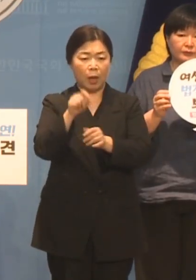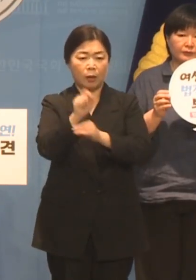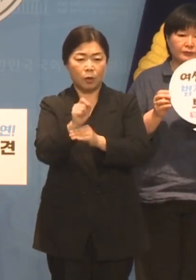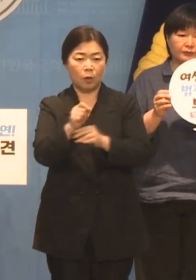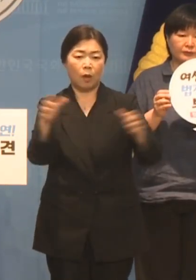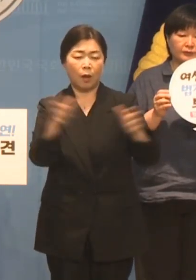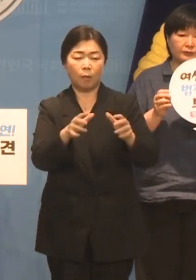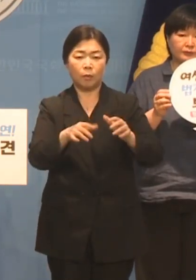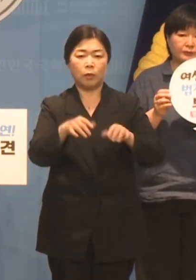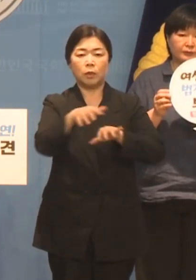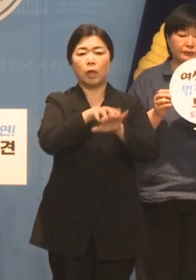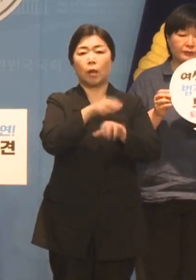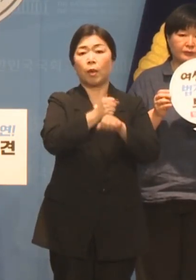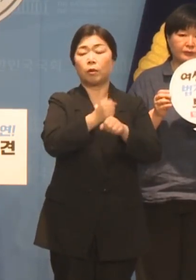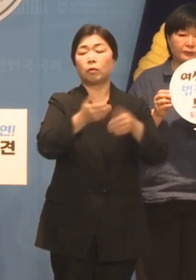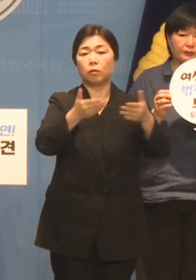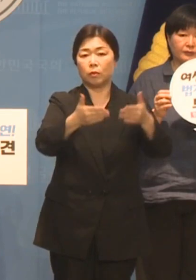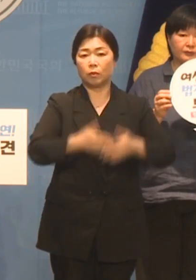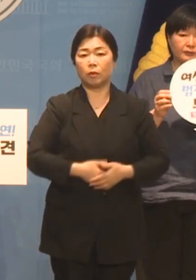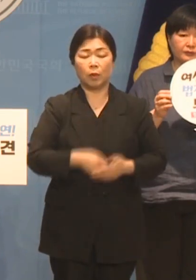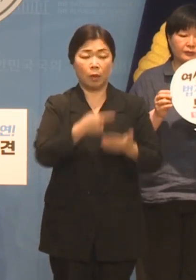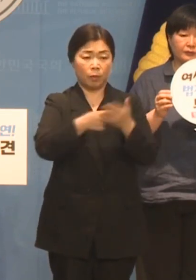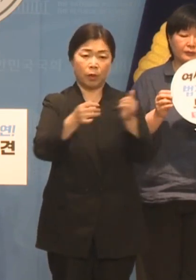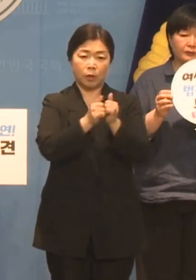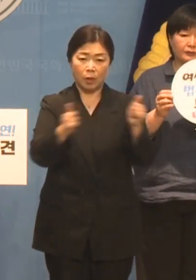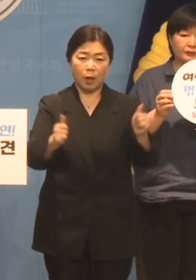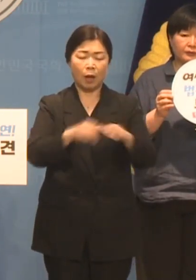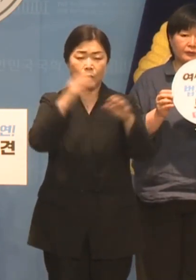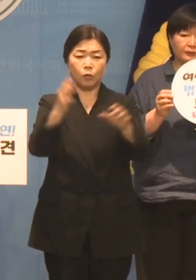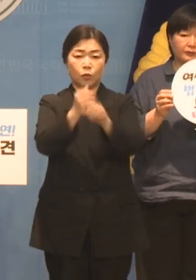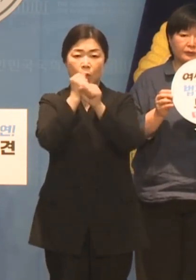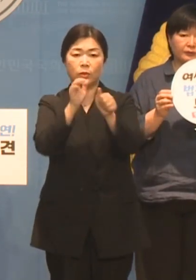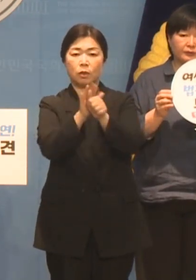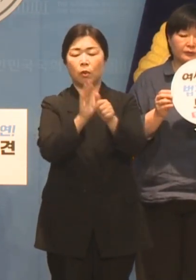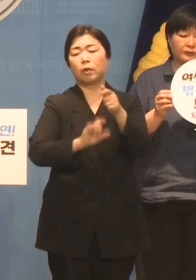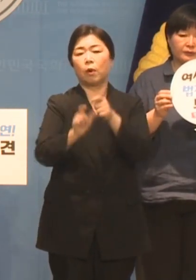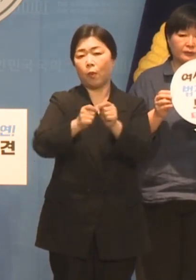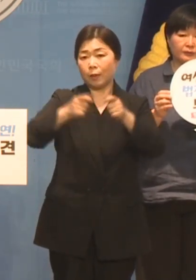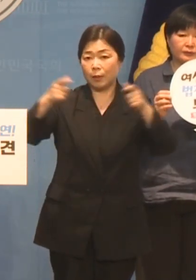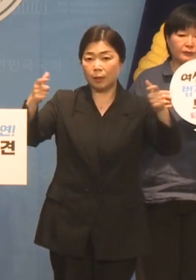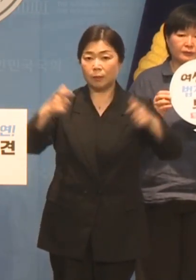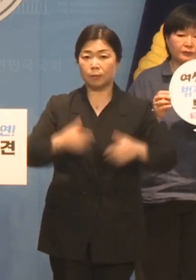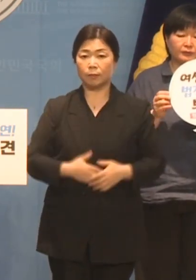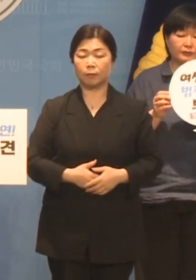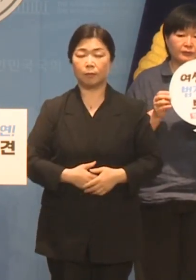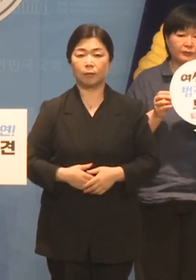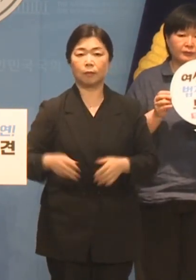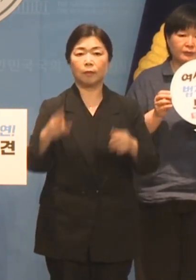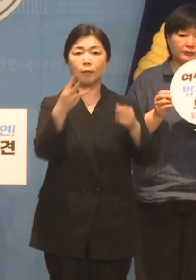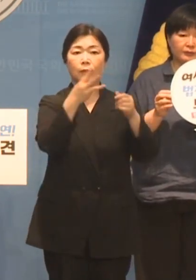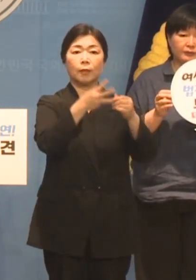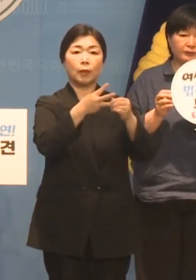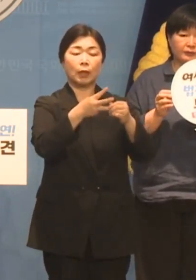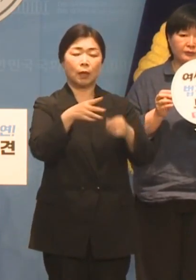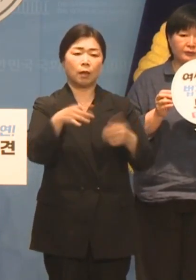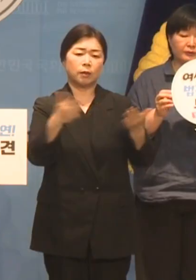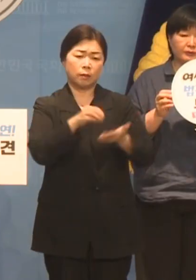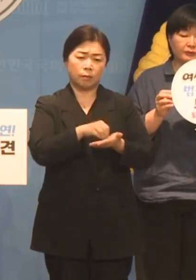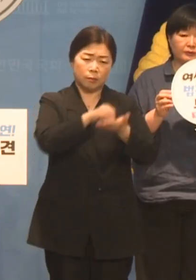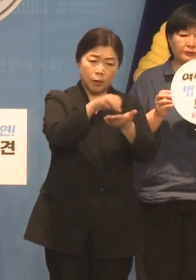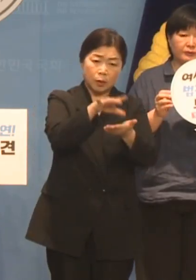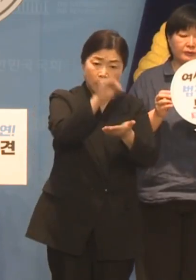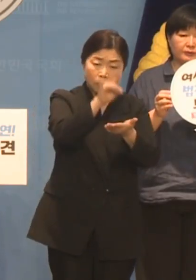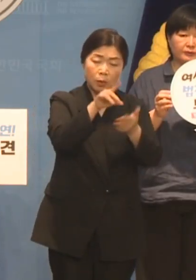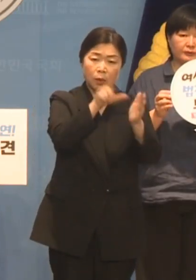마련하고 디지털 성범죄 피해자에 대한 종합적 지원을 확대하겠습니다. 셋째, 첫